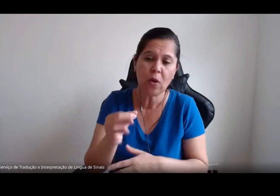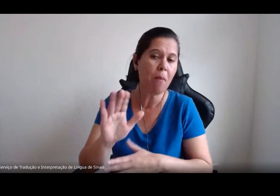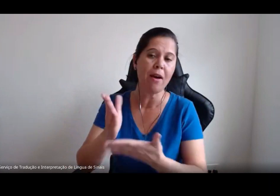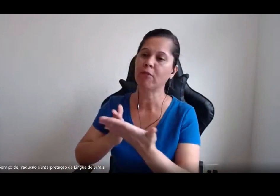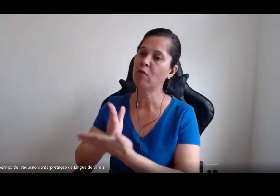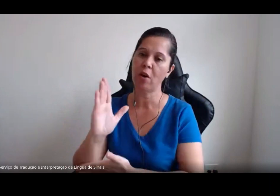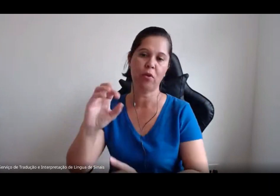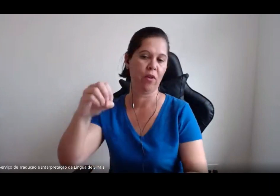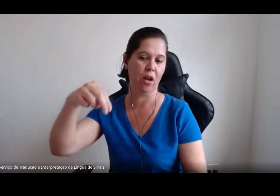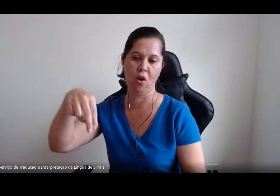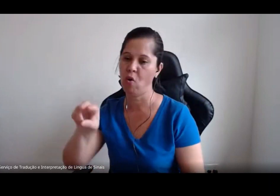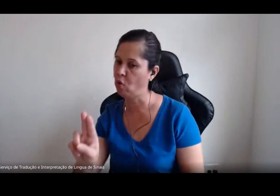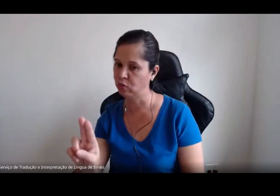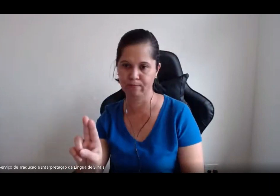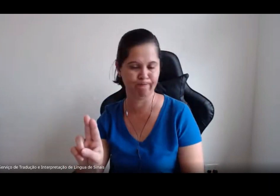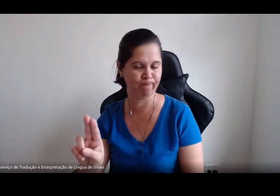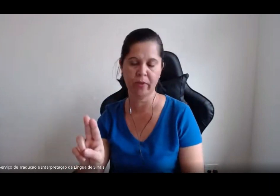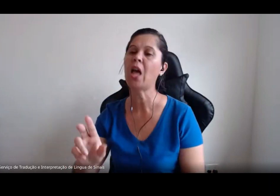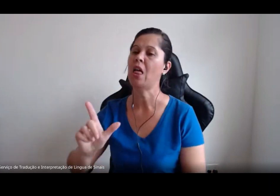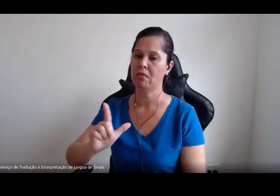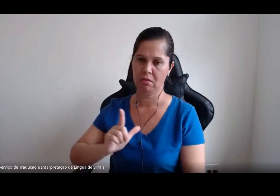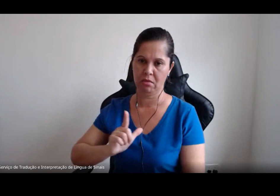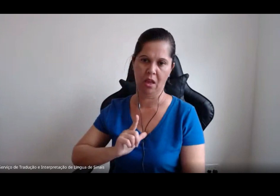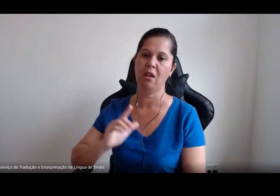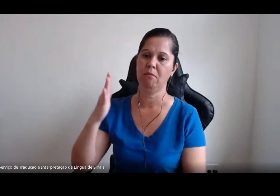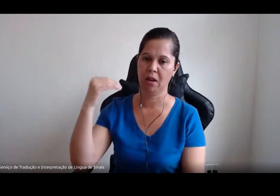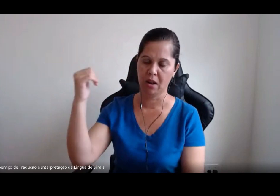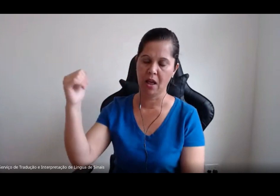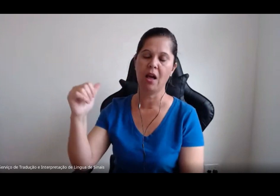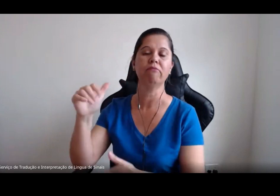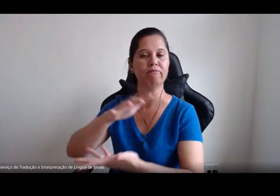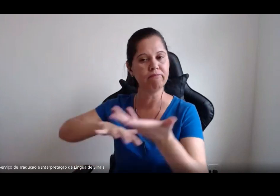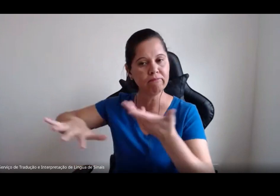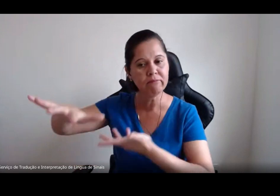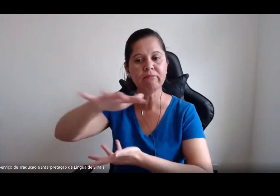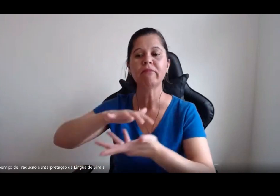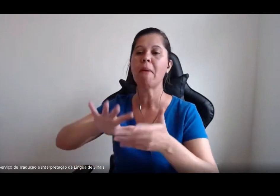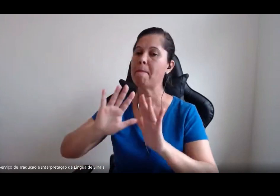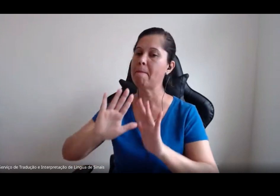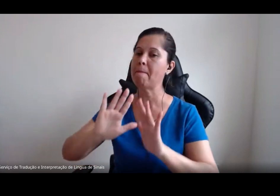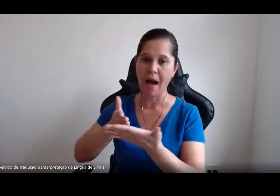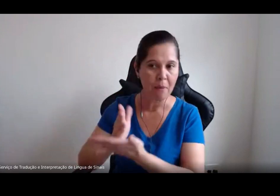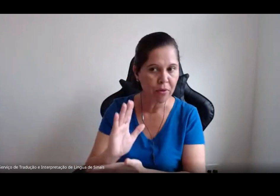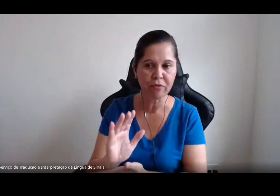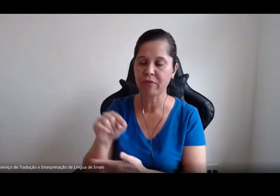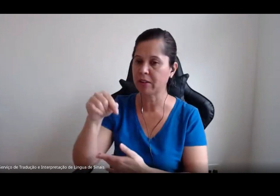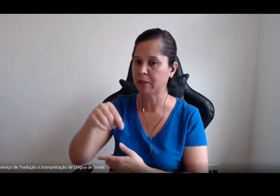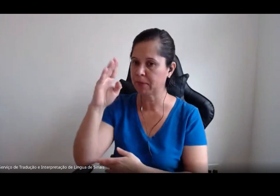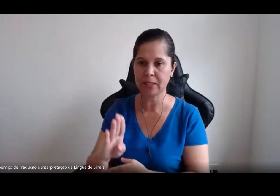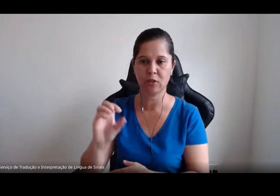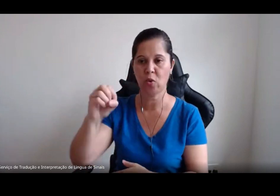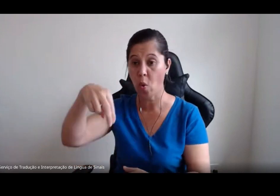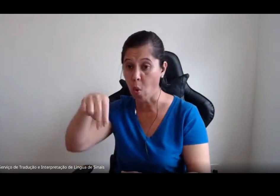não ratificada pela ONU. Ela tem muito status e ela circula muito, mas infelizmente ela não